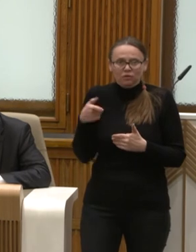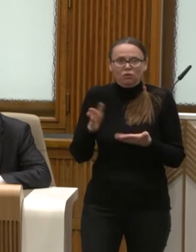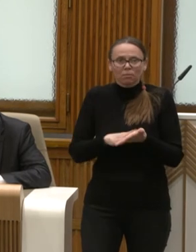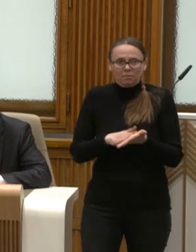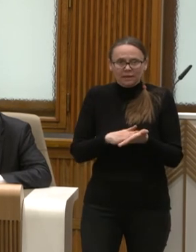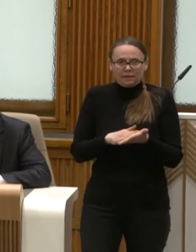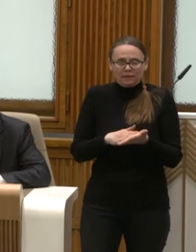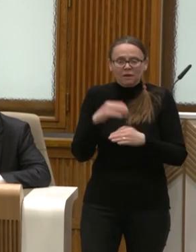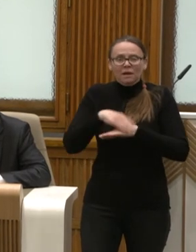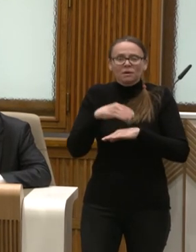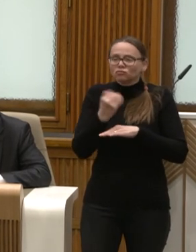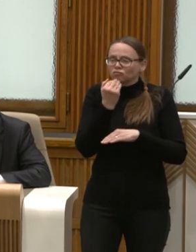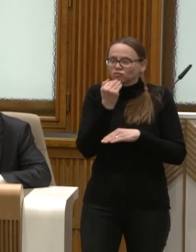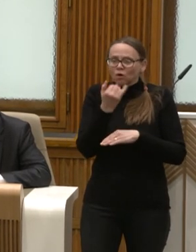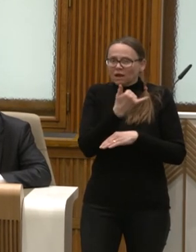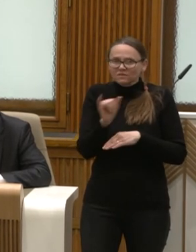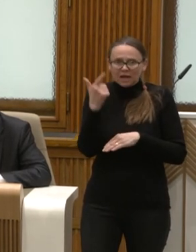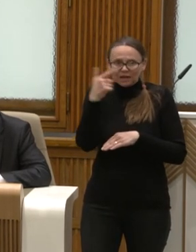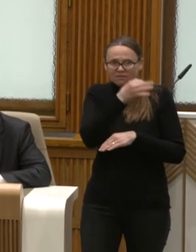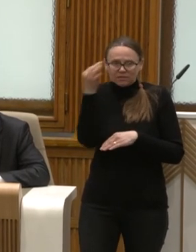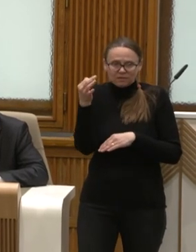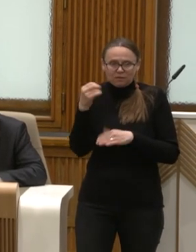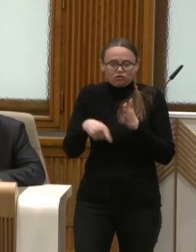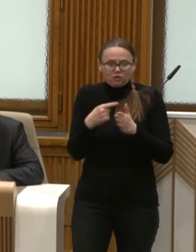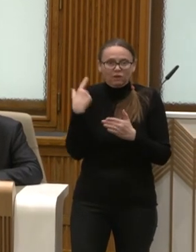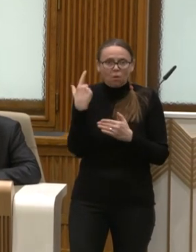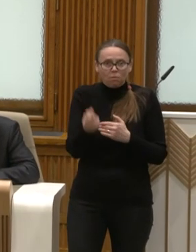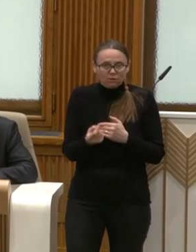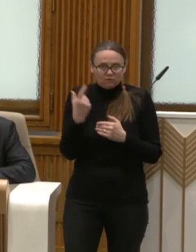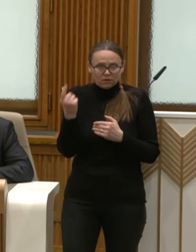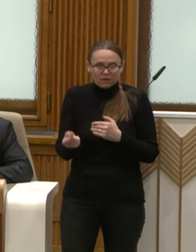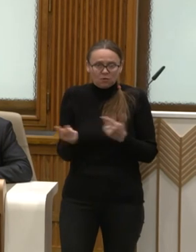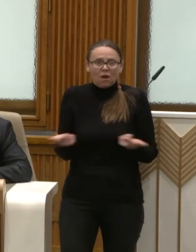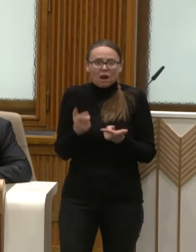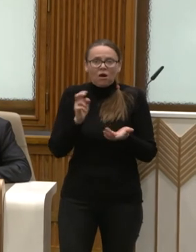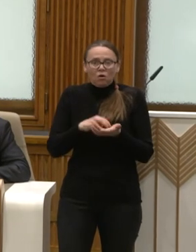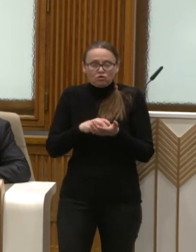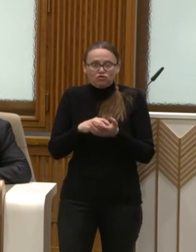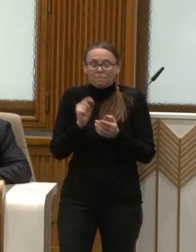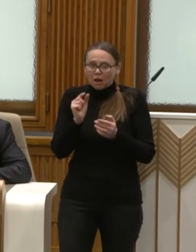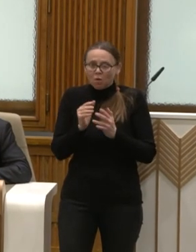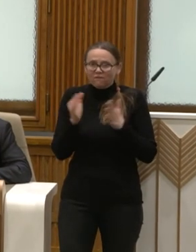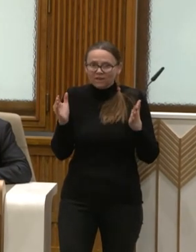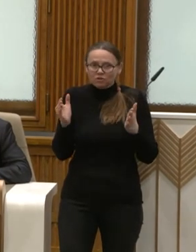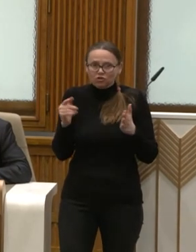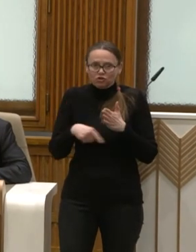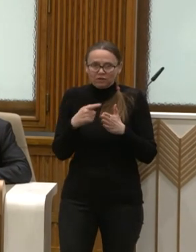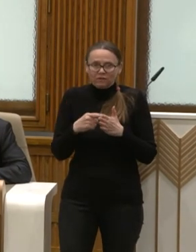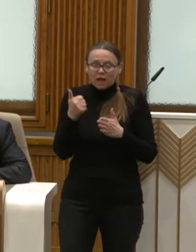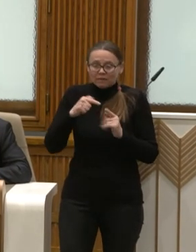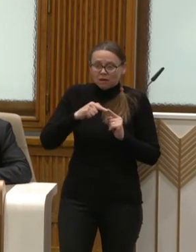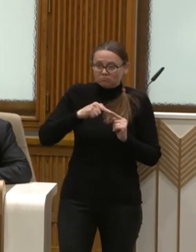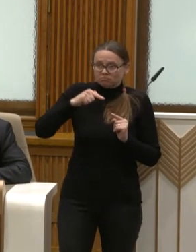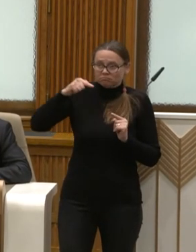pravi, praktično skoraj vsake dva dni je število podvojeno, lahko celo še nekoliko večje. Se pravi, neka